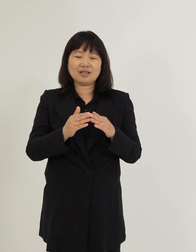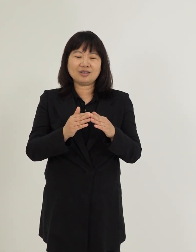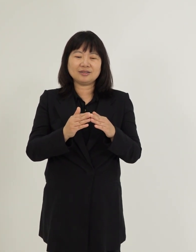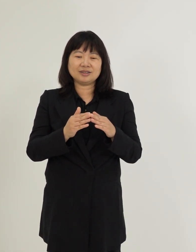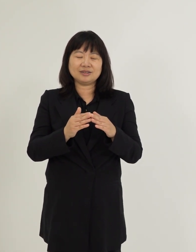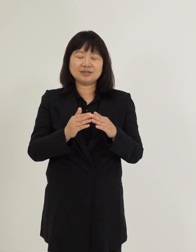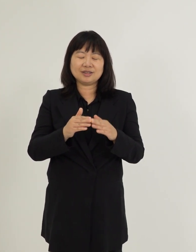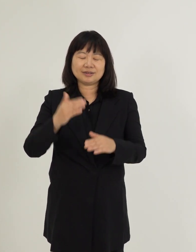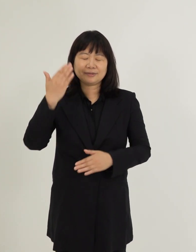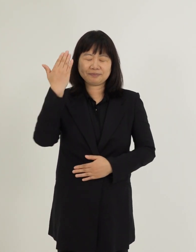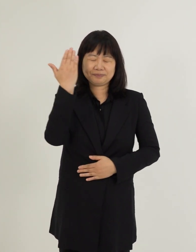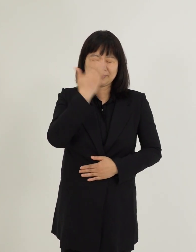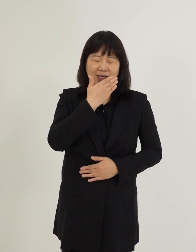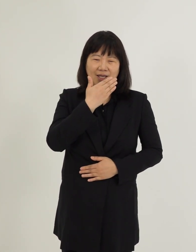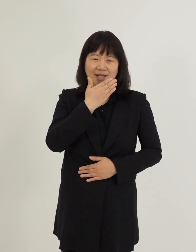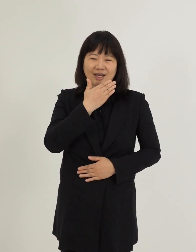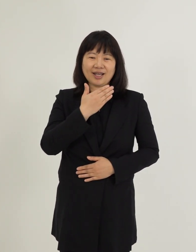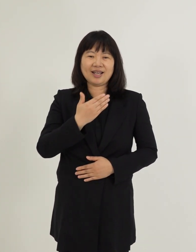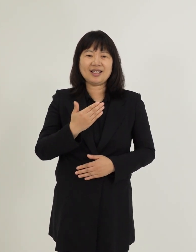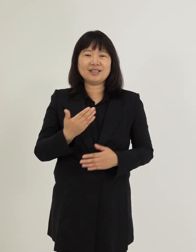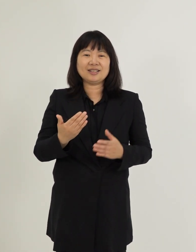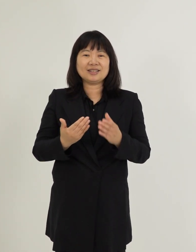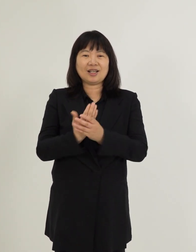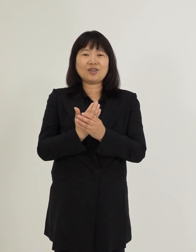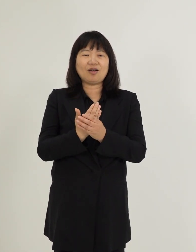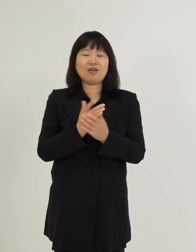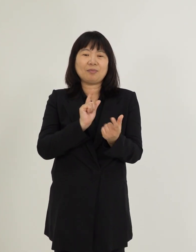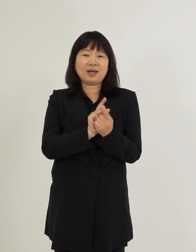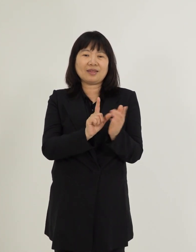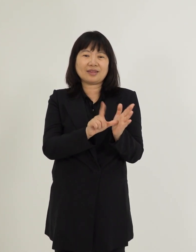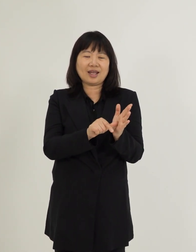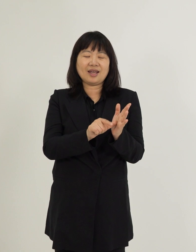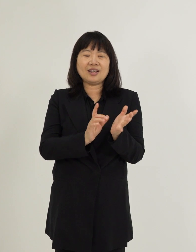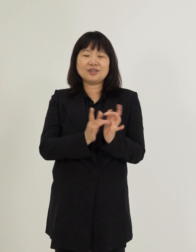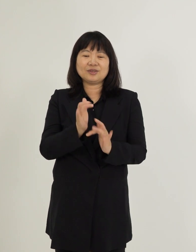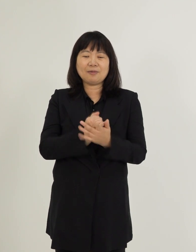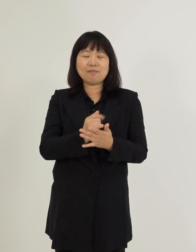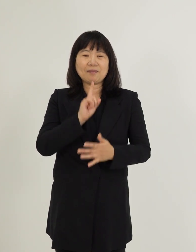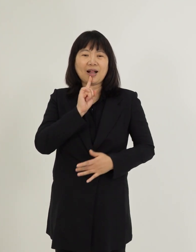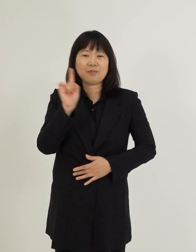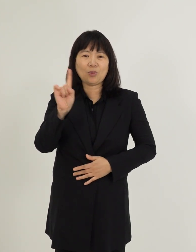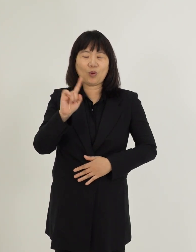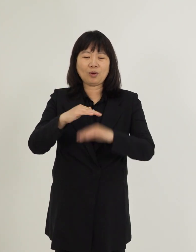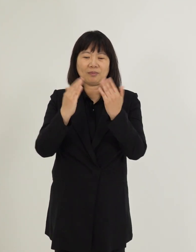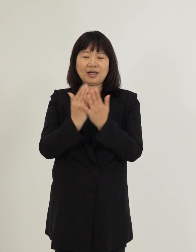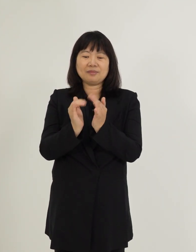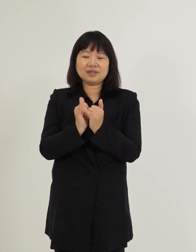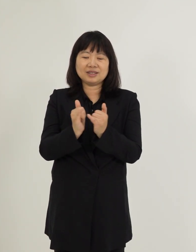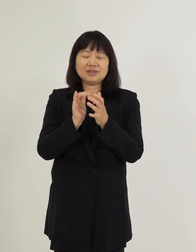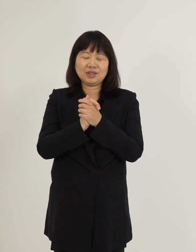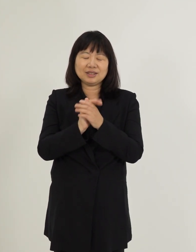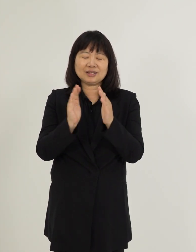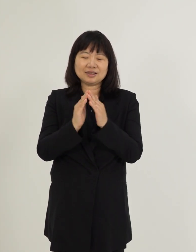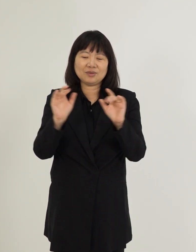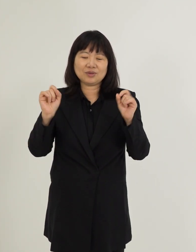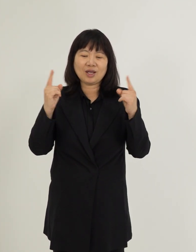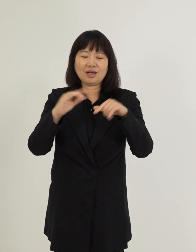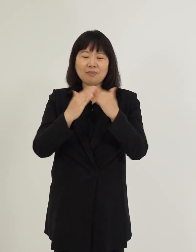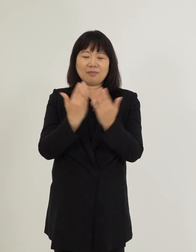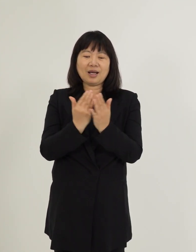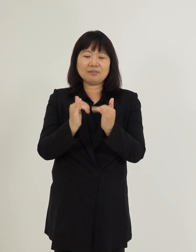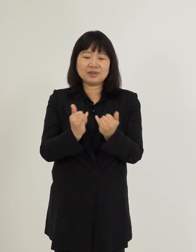속에 내 집은 뭐 하는 집이라고요? 만민이 기도하는 집이면서 동시에 만민을